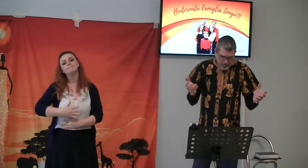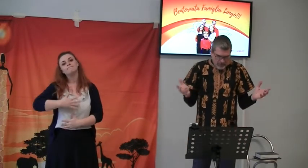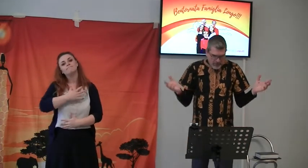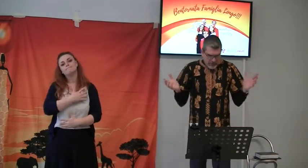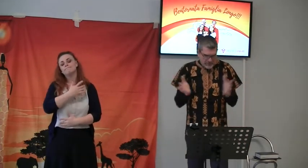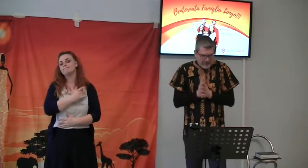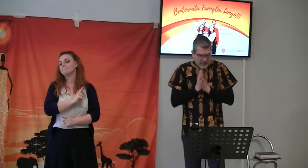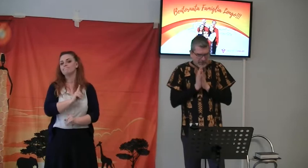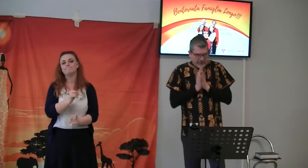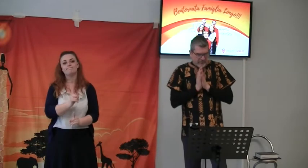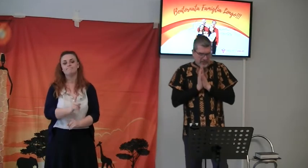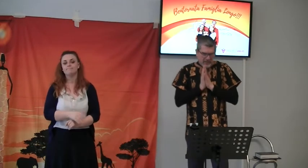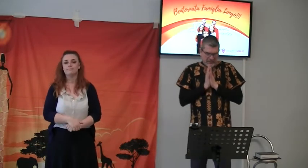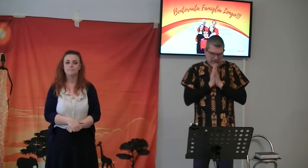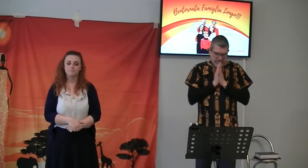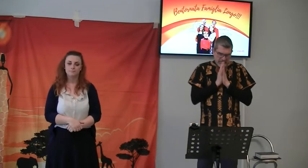Insomma,